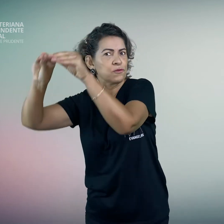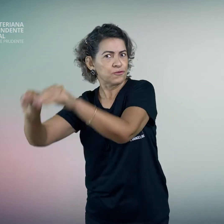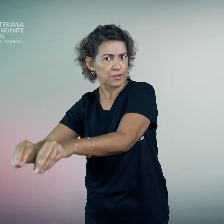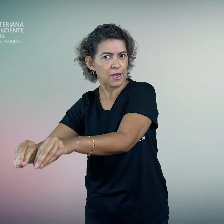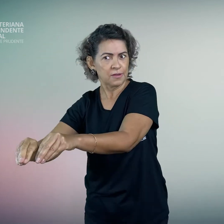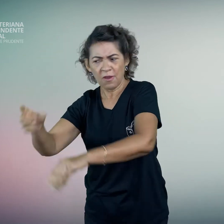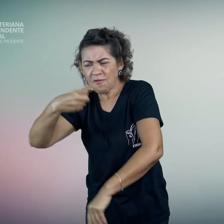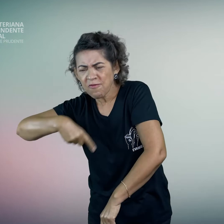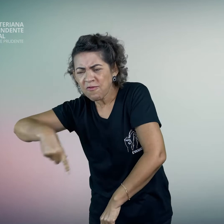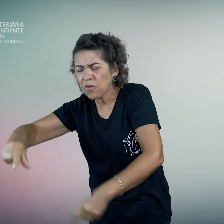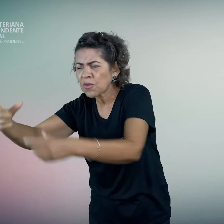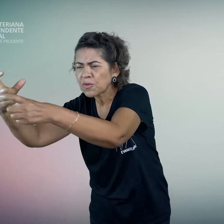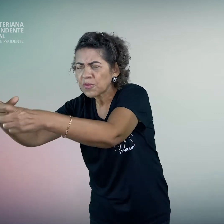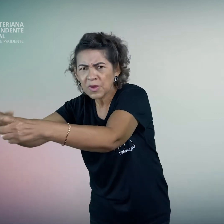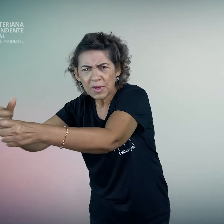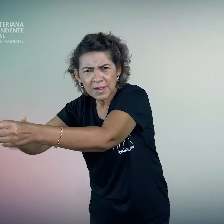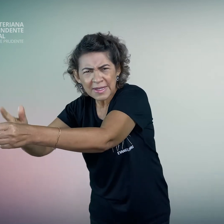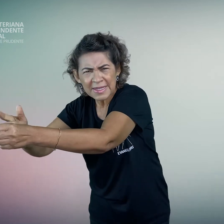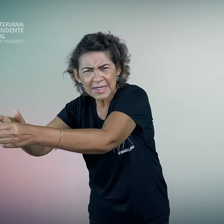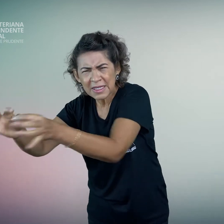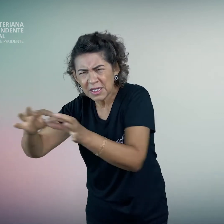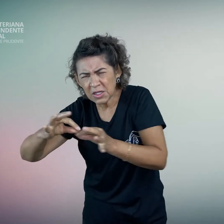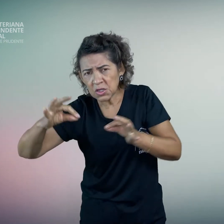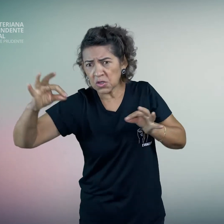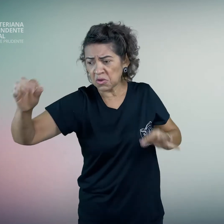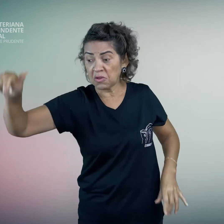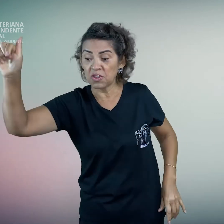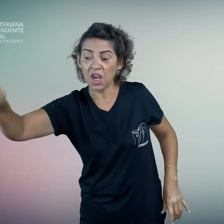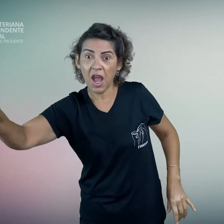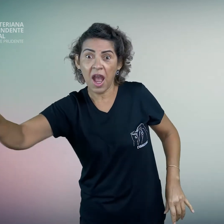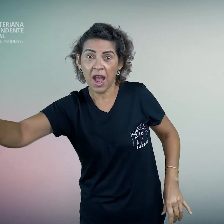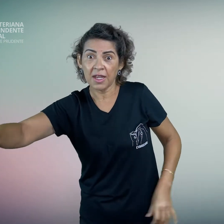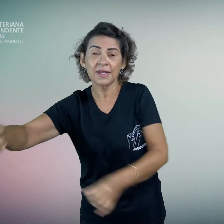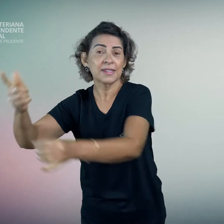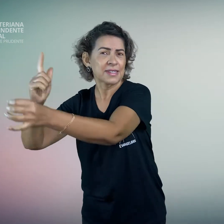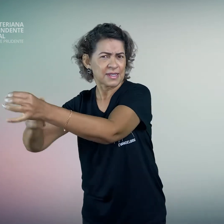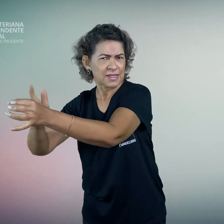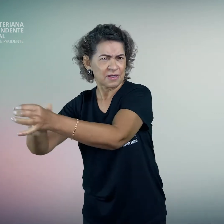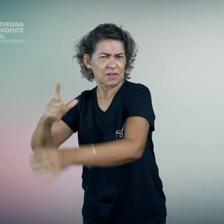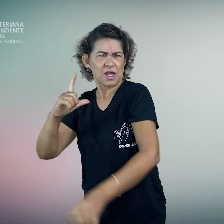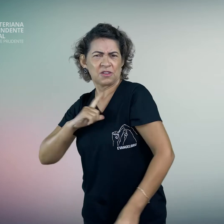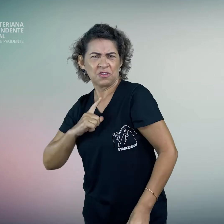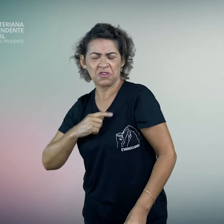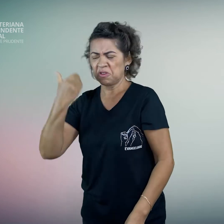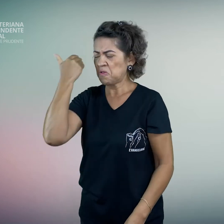Ali, um bando de vadios uniu-se a ele e o seguia. Juízes